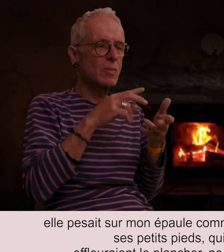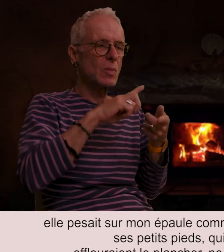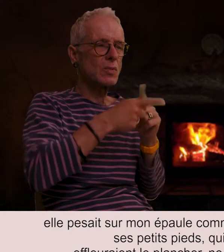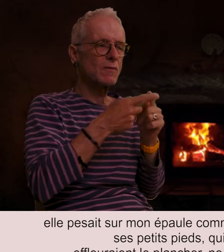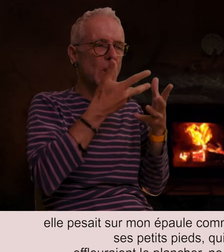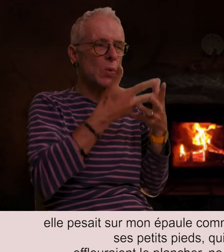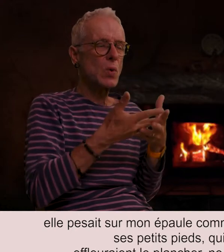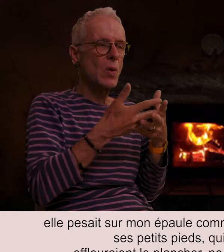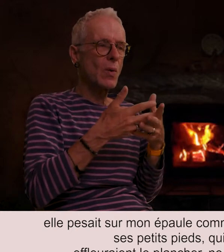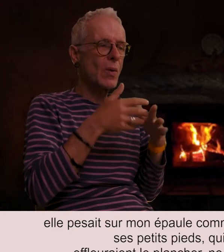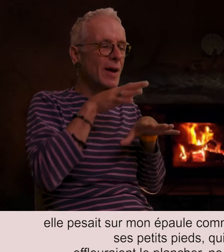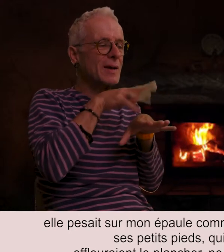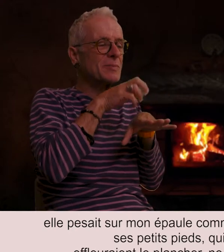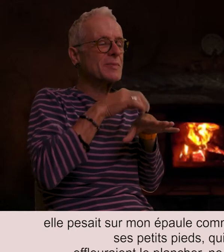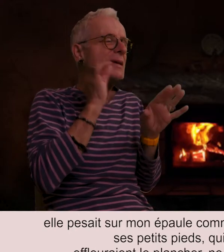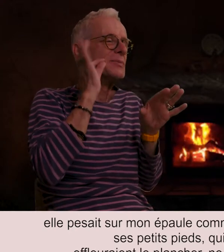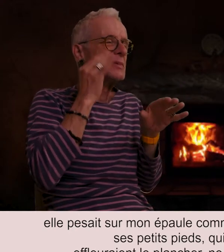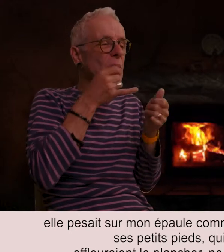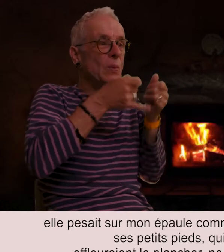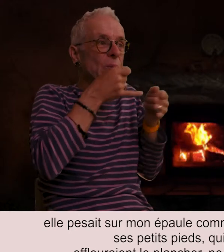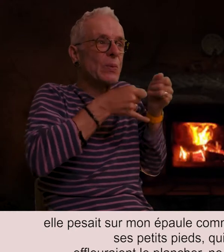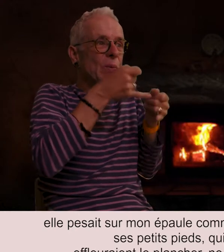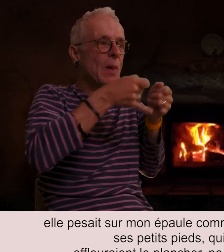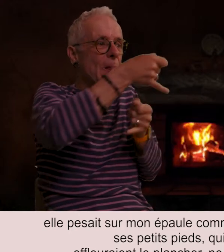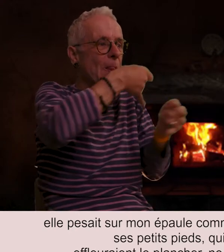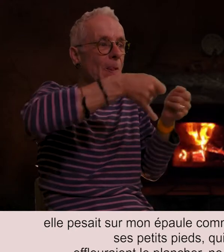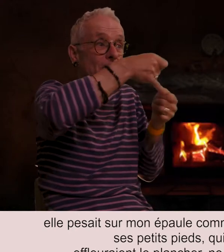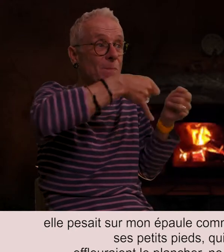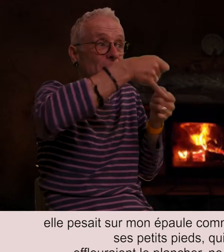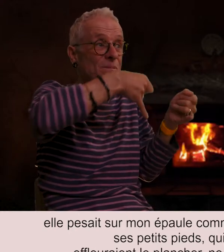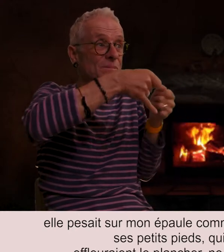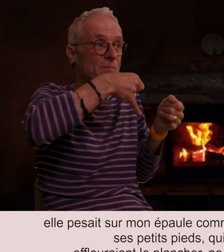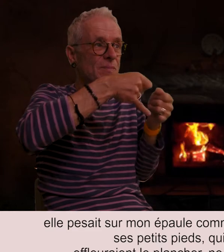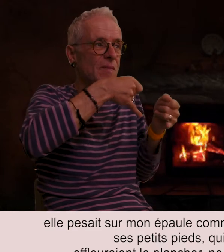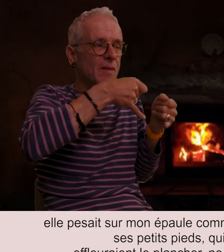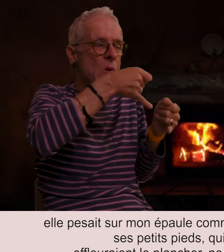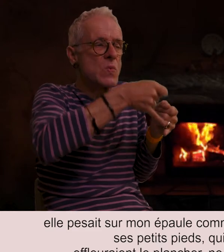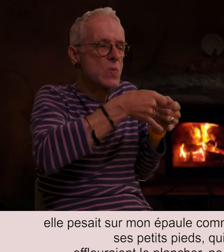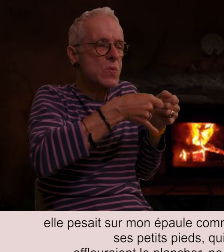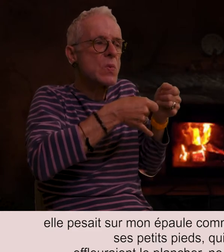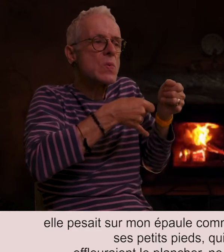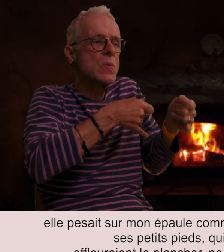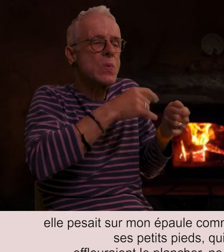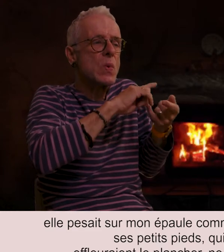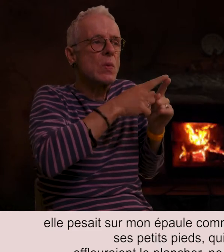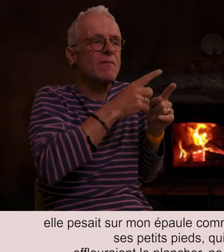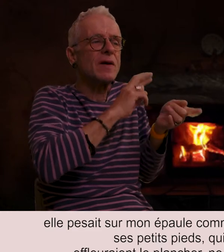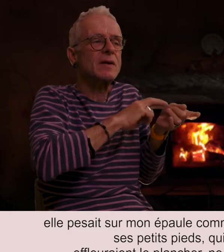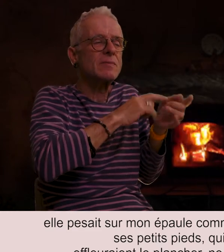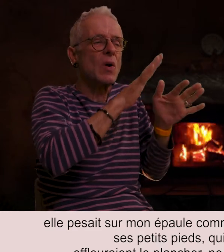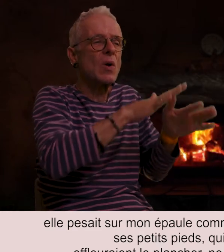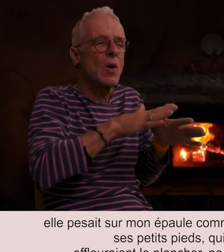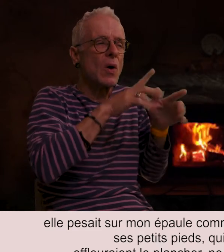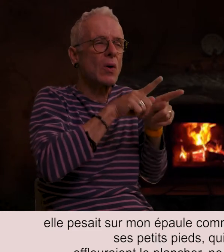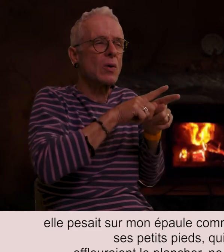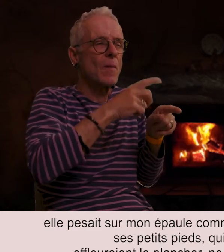ces petits pieds qui une minute auparavant effleuraient le plancher ne s'en détachaient que lentement comme s'ils eussent été